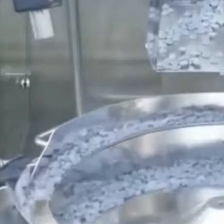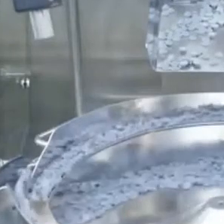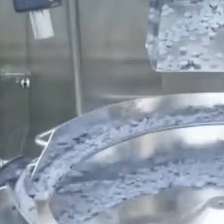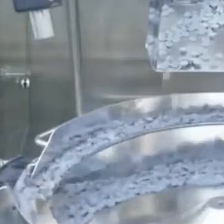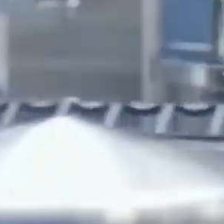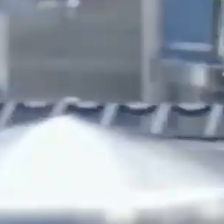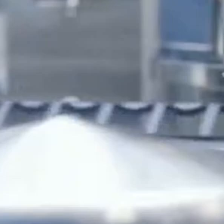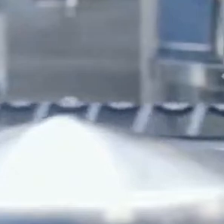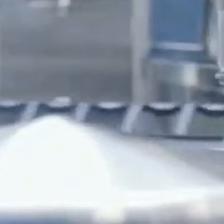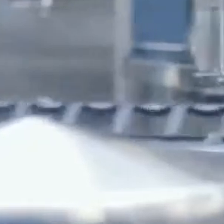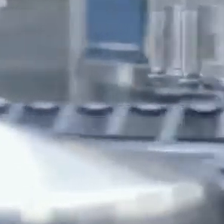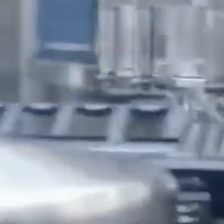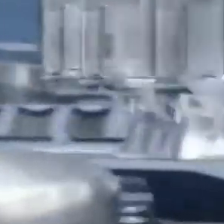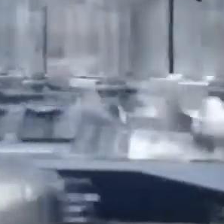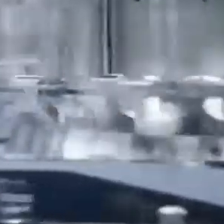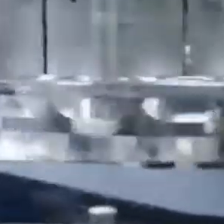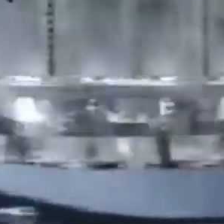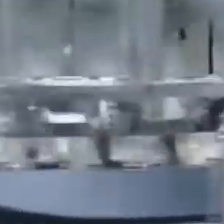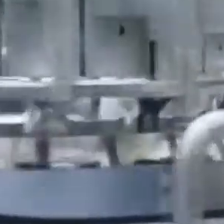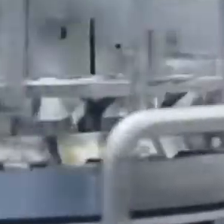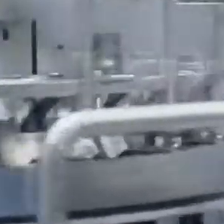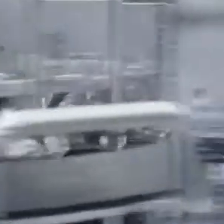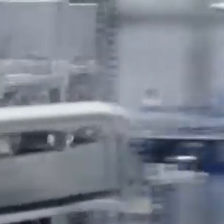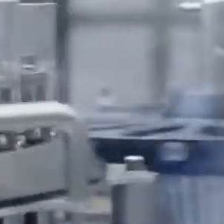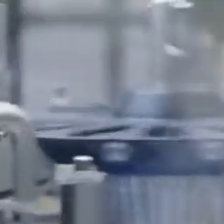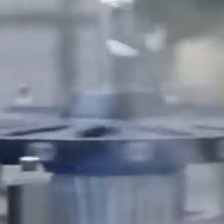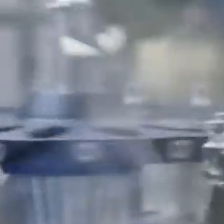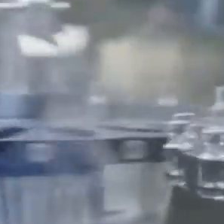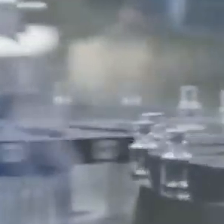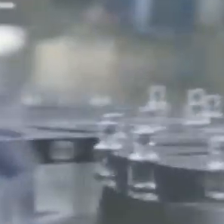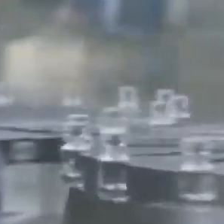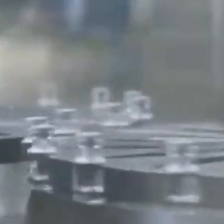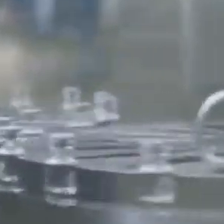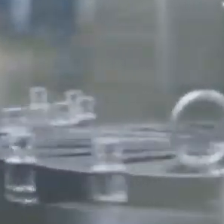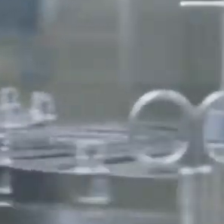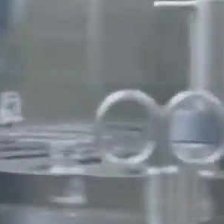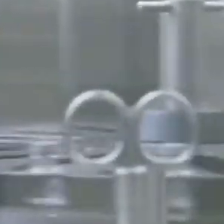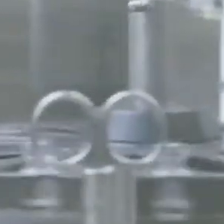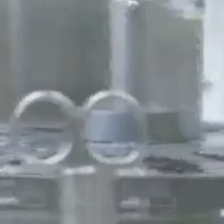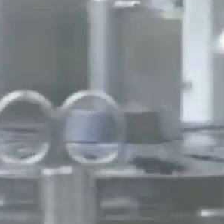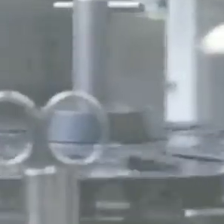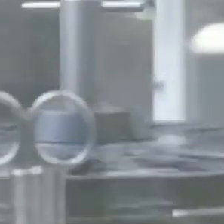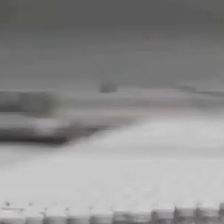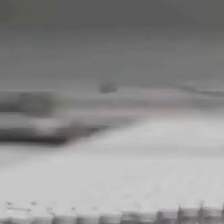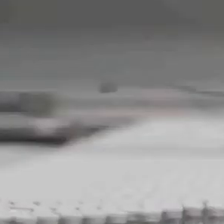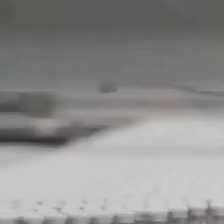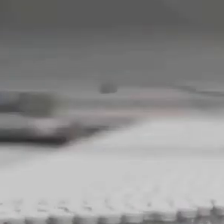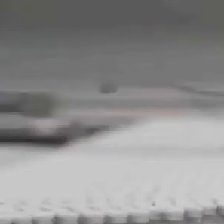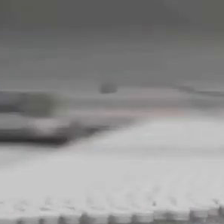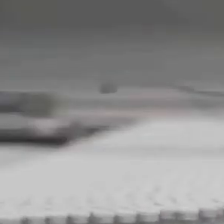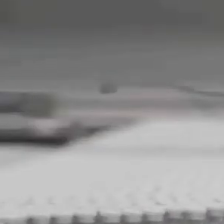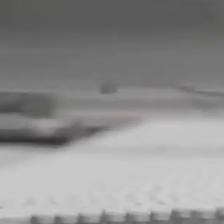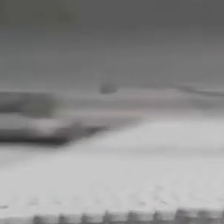farà il vaccino. Le regioni hanno detto se non ci sono già le indicazioni, insomma, diventa un po' impossibile e quindi entro